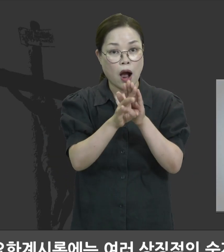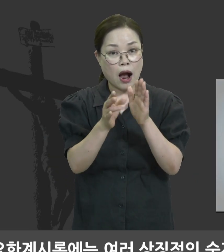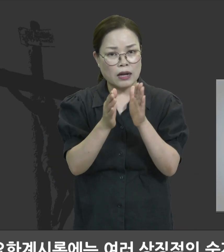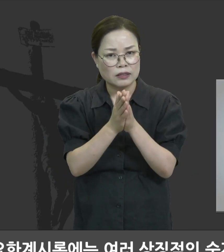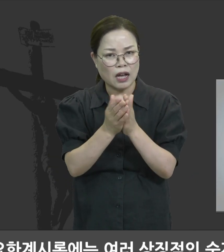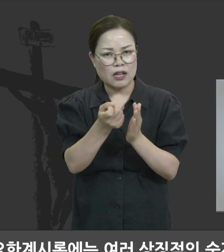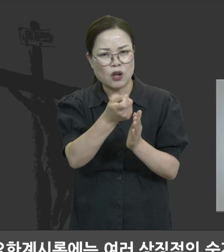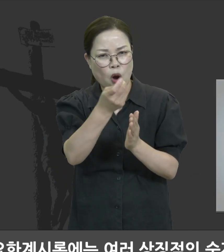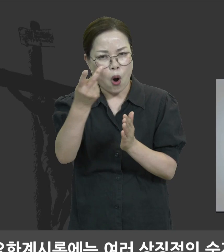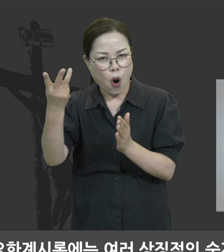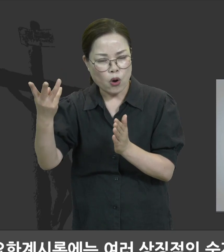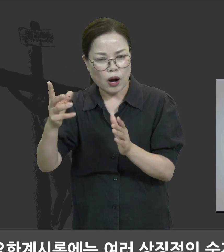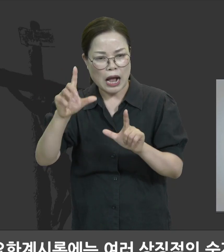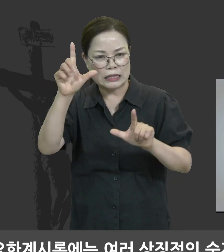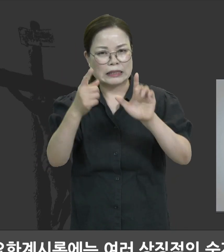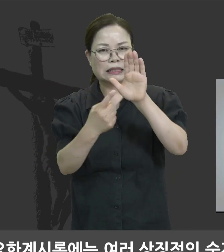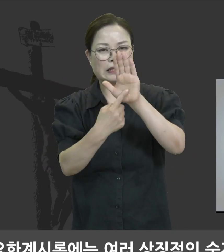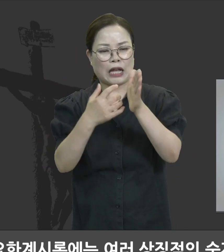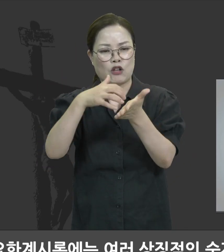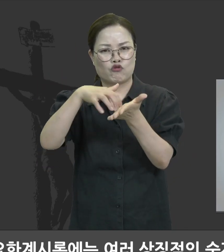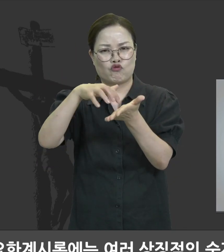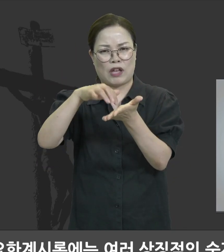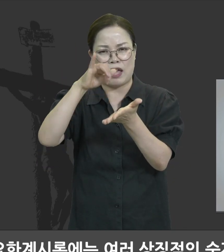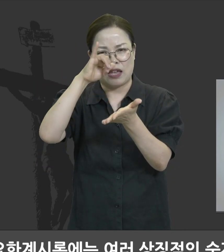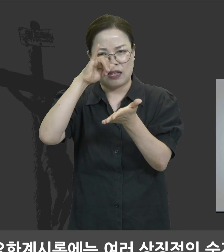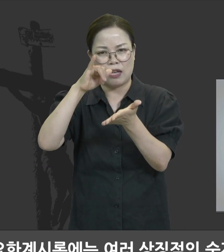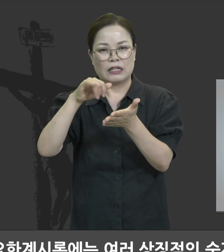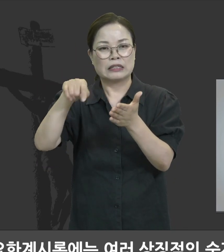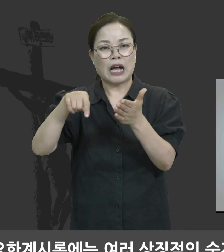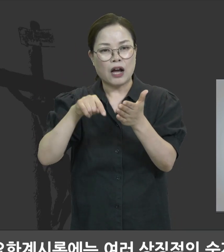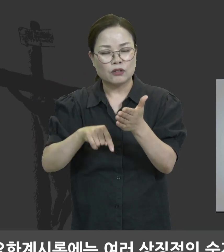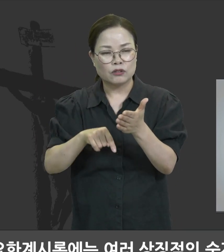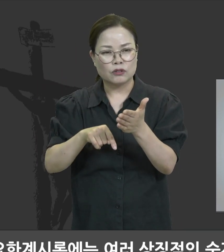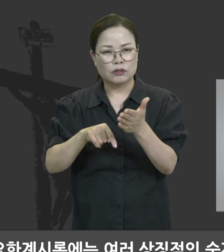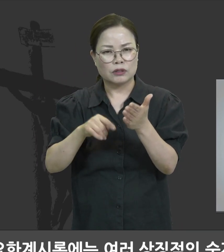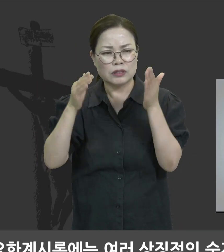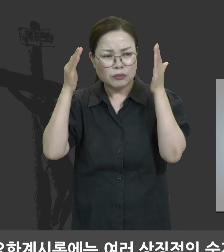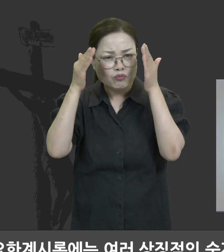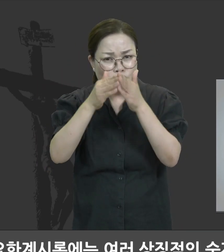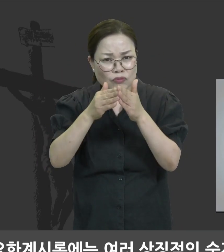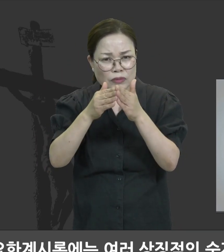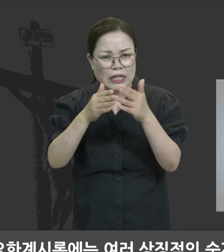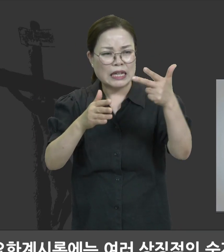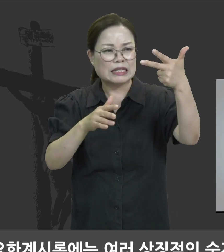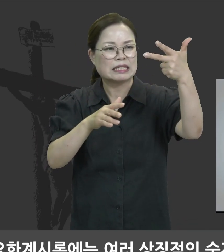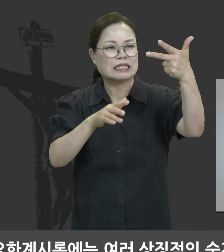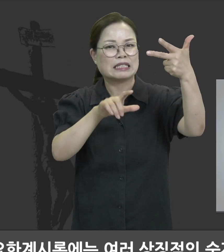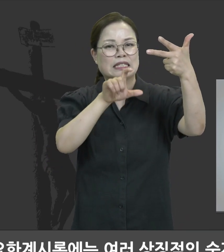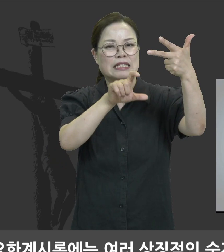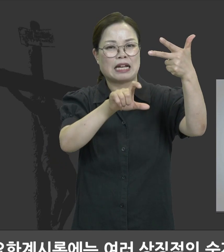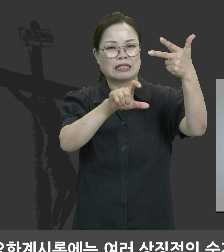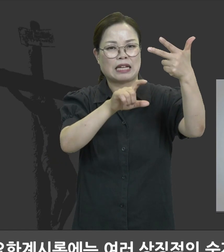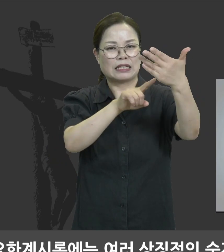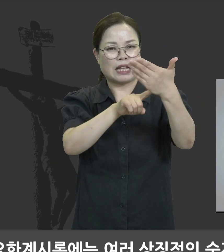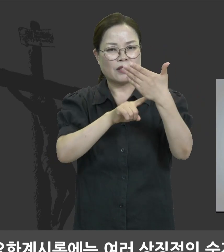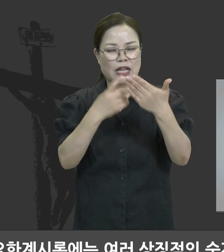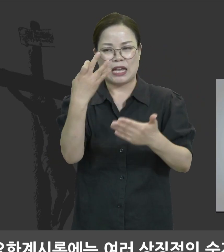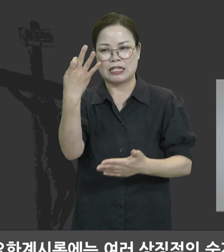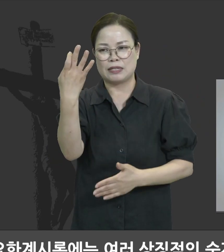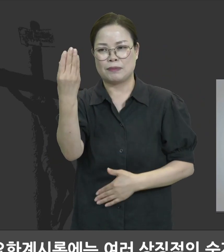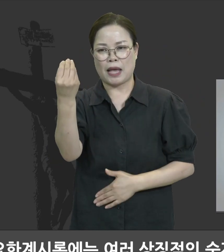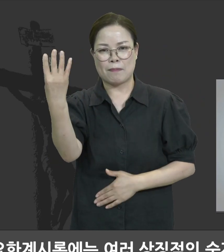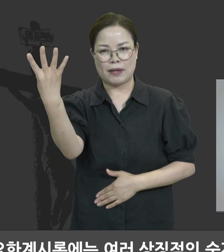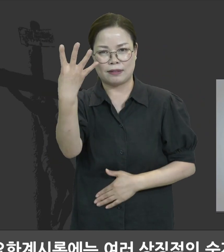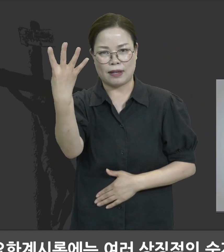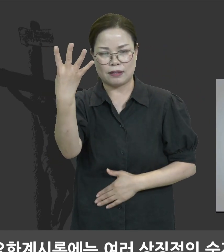요한계시록에는 여러 상징적인 숫자들이 등장하는데 그 가운데 주목을 끄는 것은 7장에 등장하는 14만